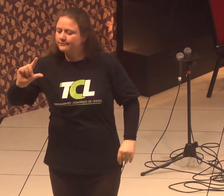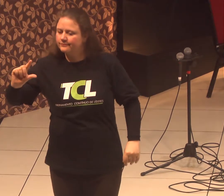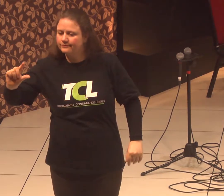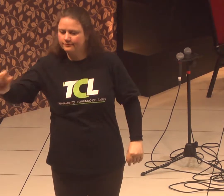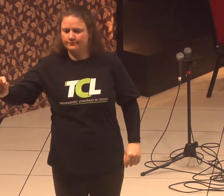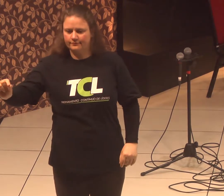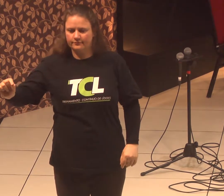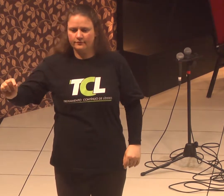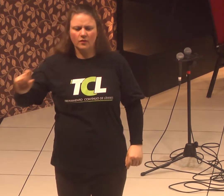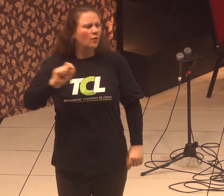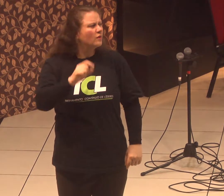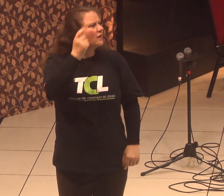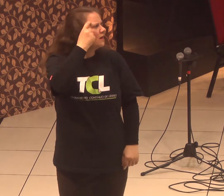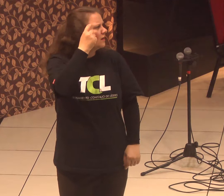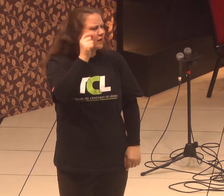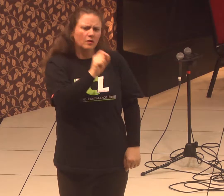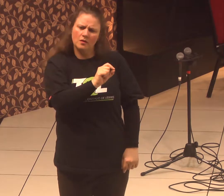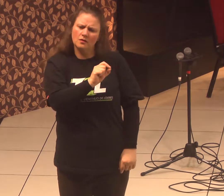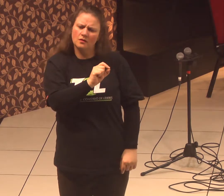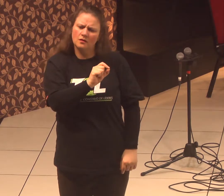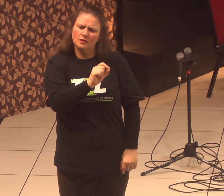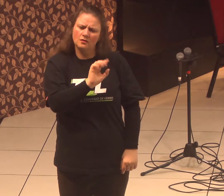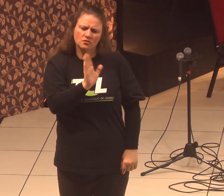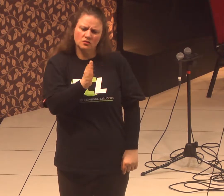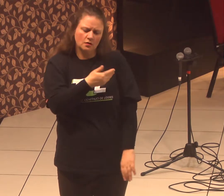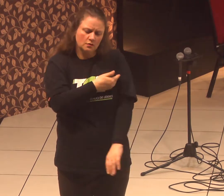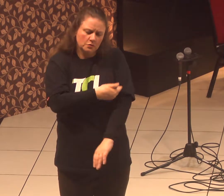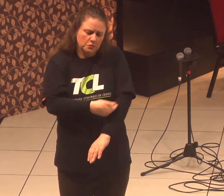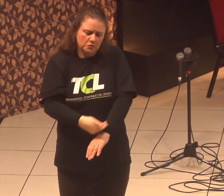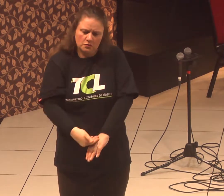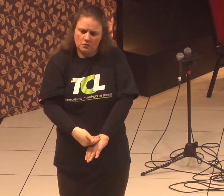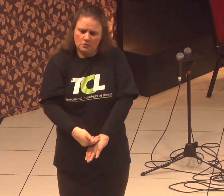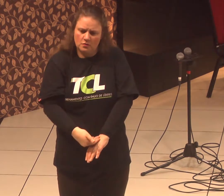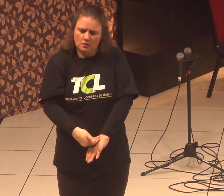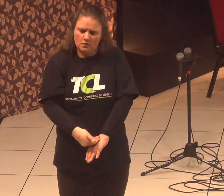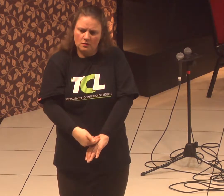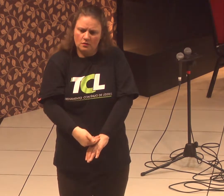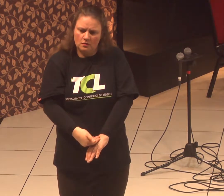na cabeça dele, já está um hábito de ficar com o ombro aqui e ele não mexe.